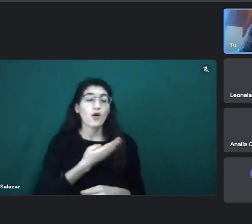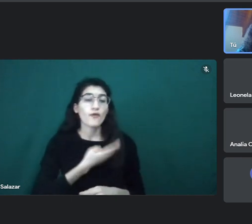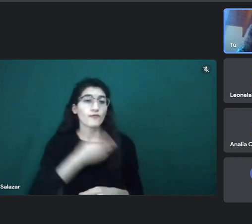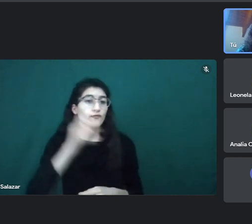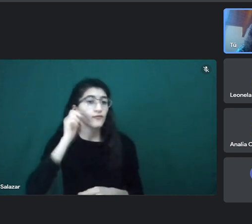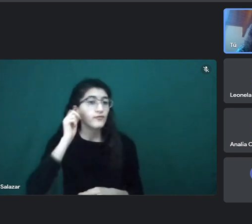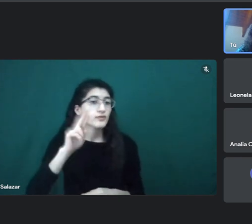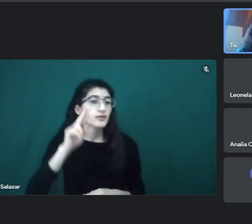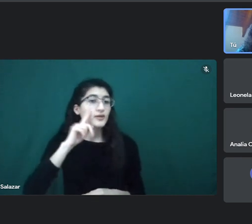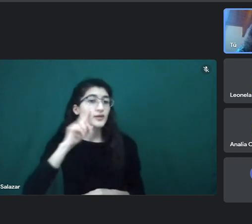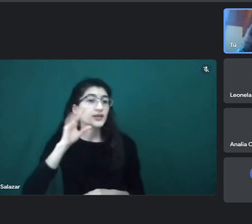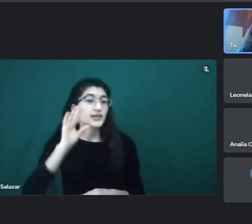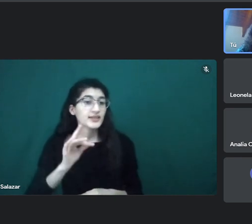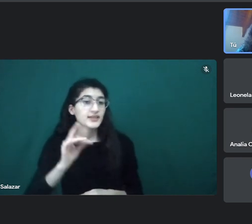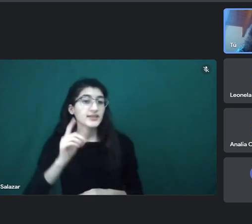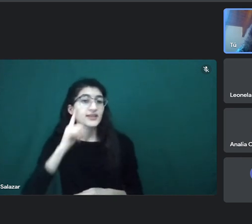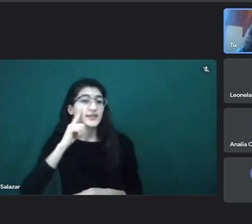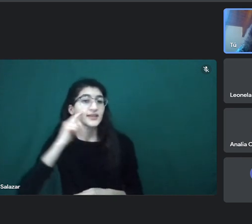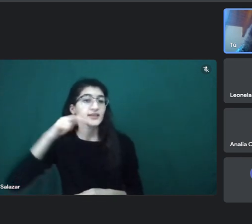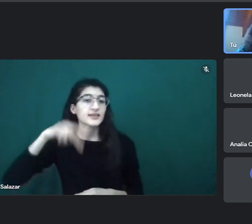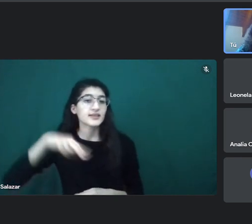red?